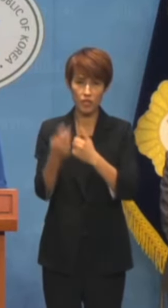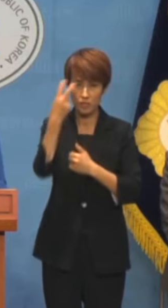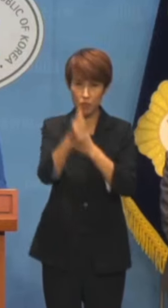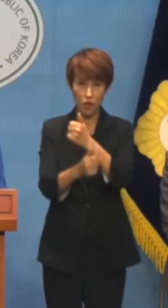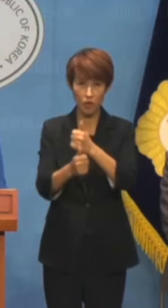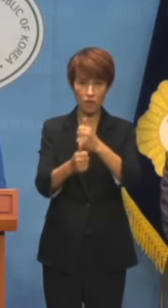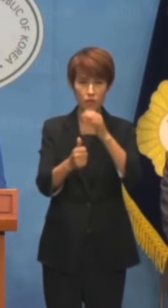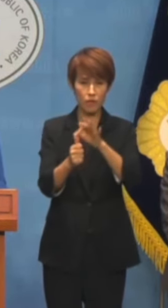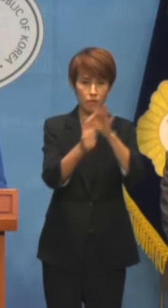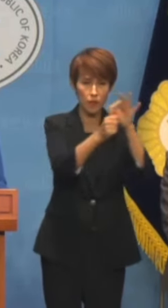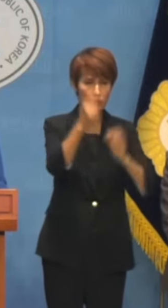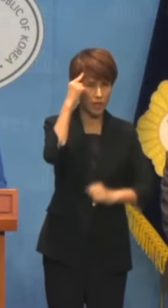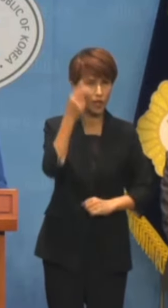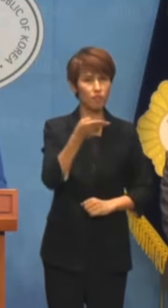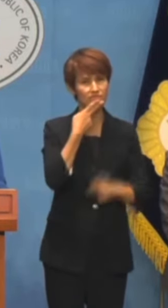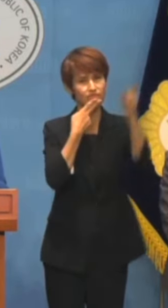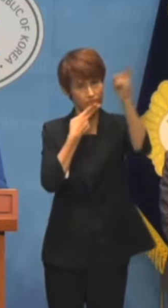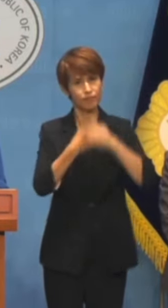방송통신심의위원을 임명할 생각이 전혀 없습니다.